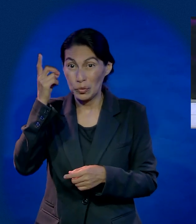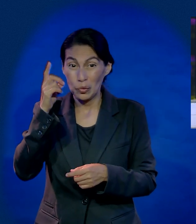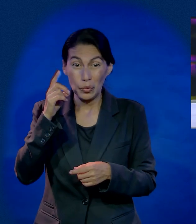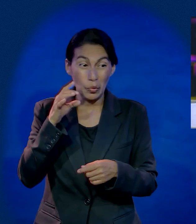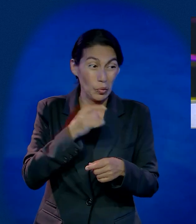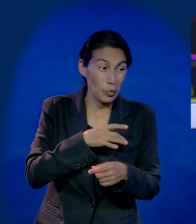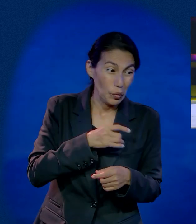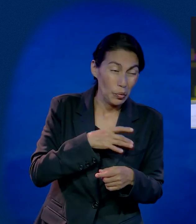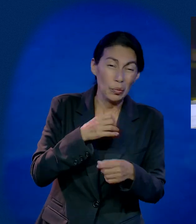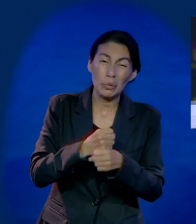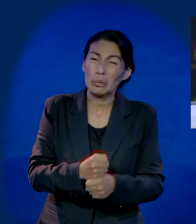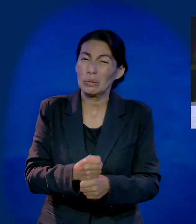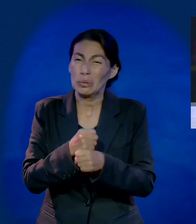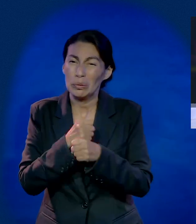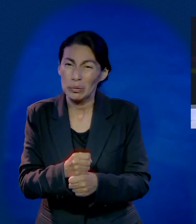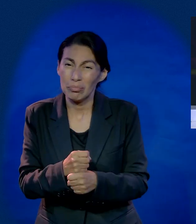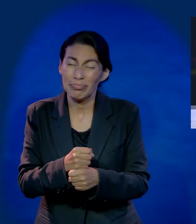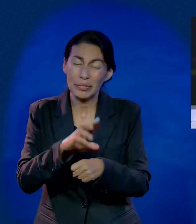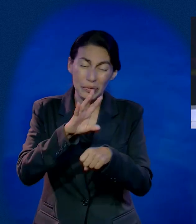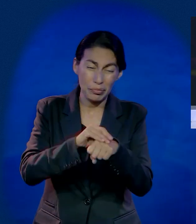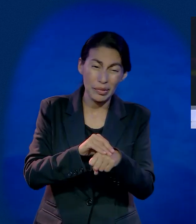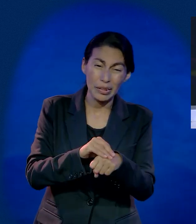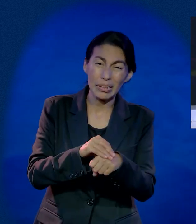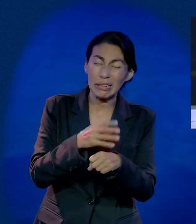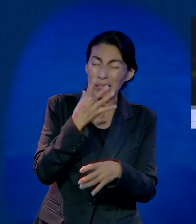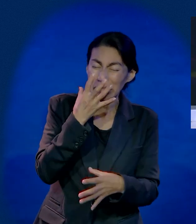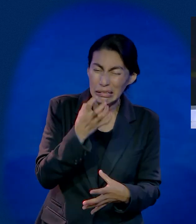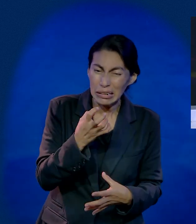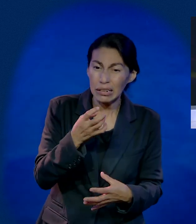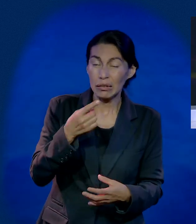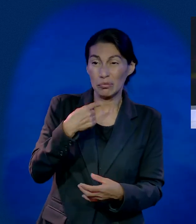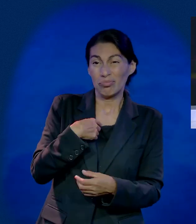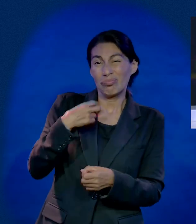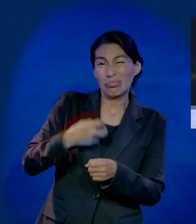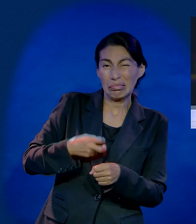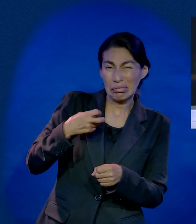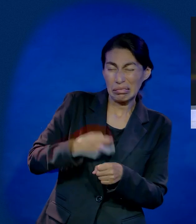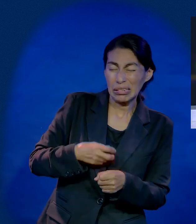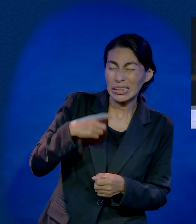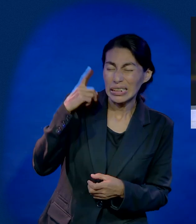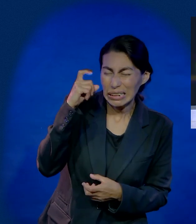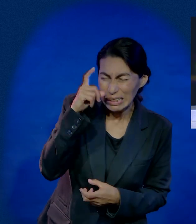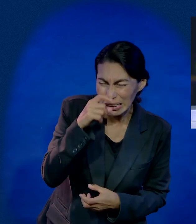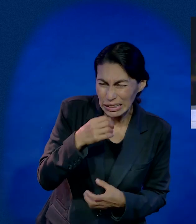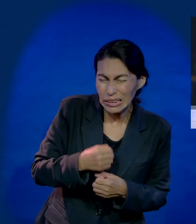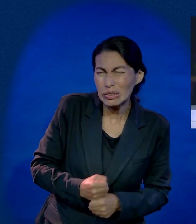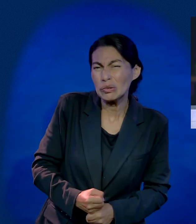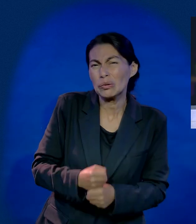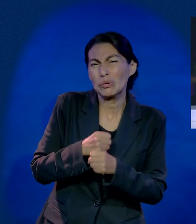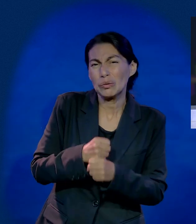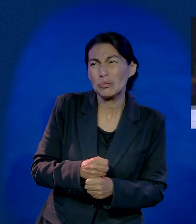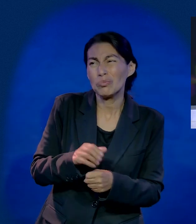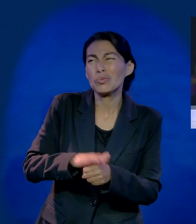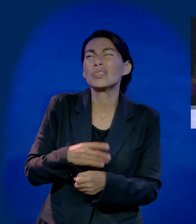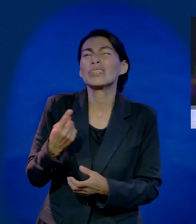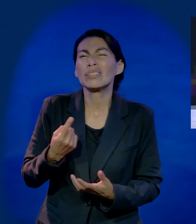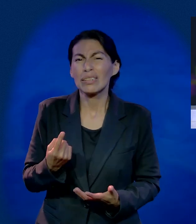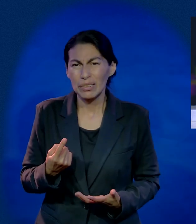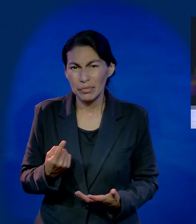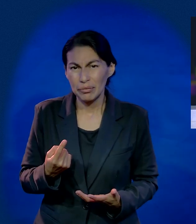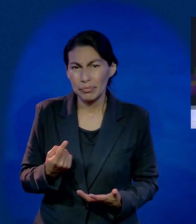¿por qué entonces la gente dice que Dios permite el dolor y la tristeza? ¿Y por qué he sentido que Dios ha sido duro conmigo?